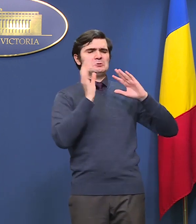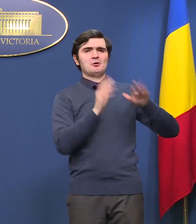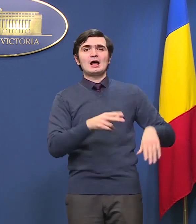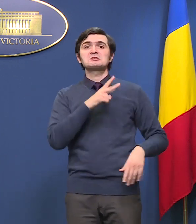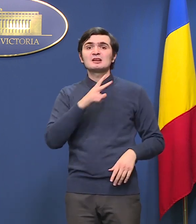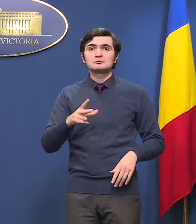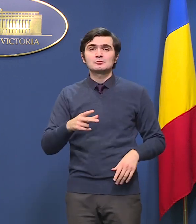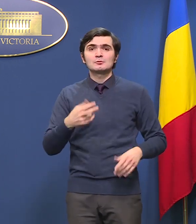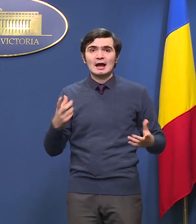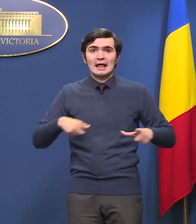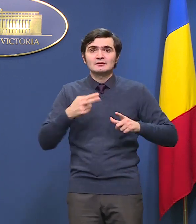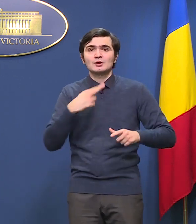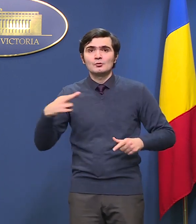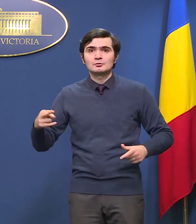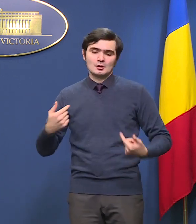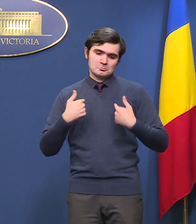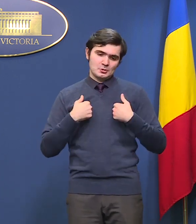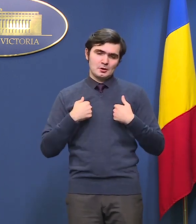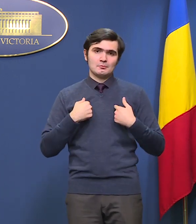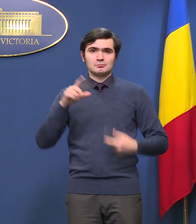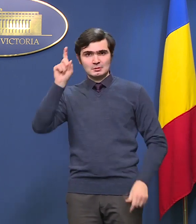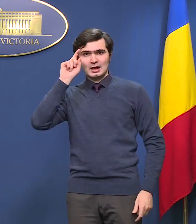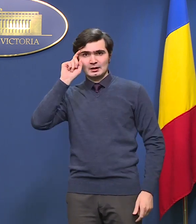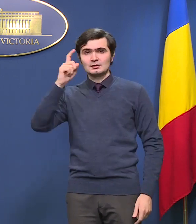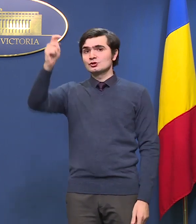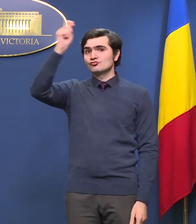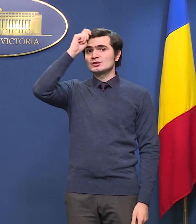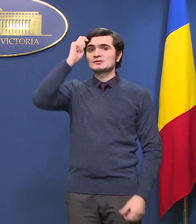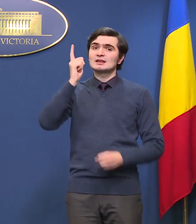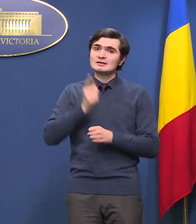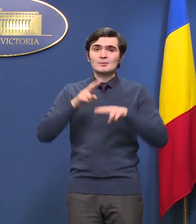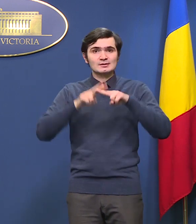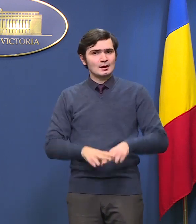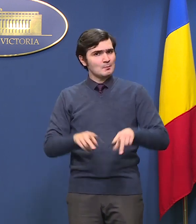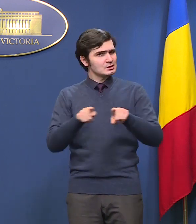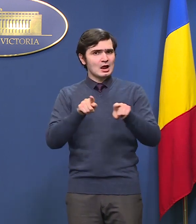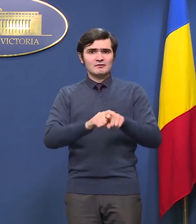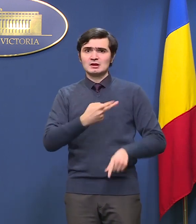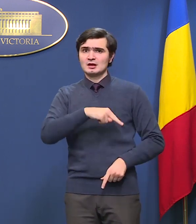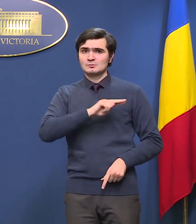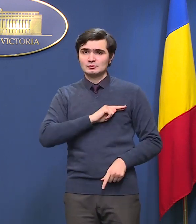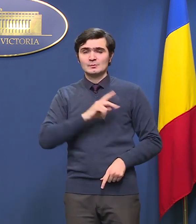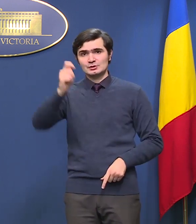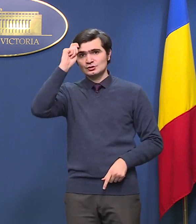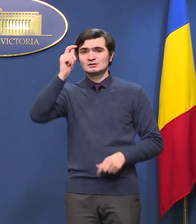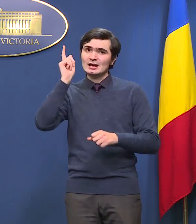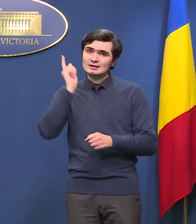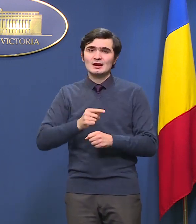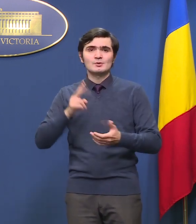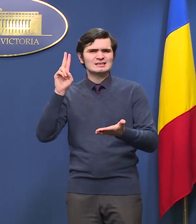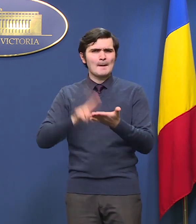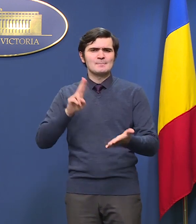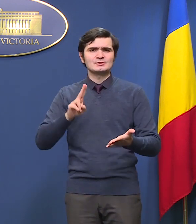existent în continuare. Ori eu cred că cetățenii trebuie să rămână la fel de responsabili, trebuie să aplice cu la fel de